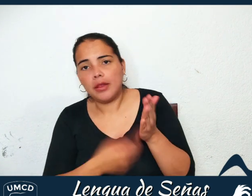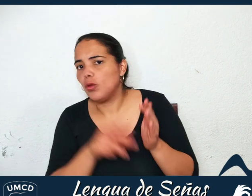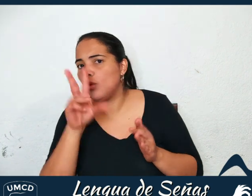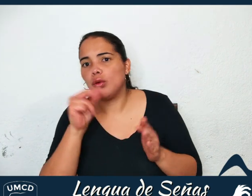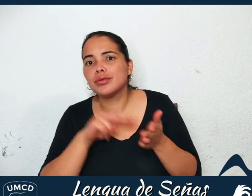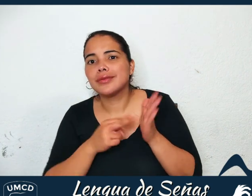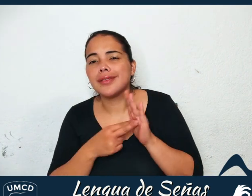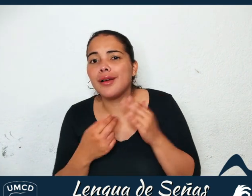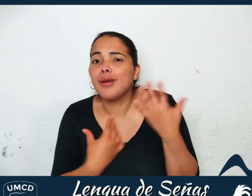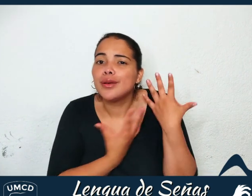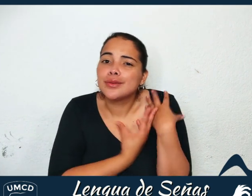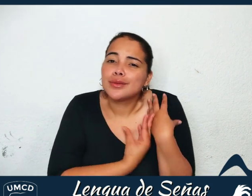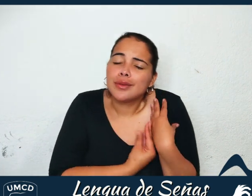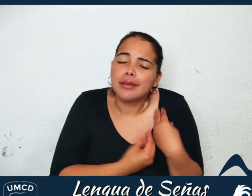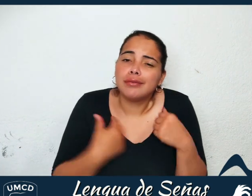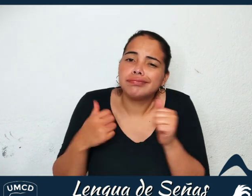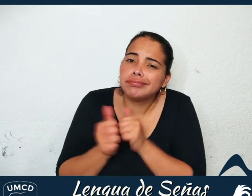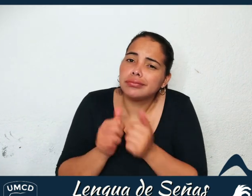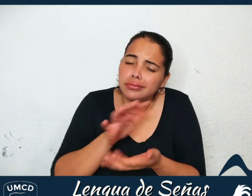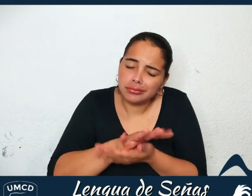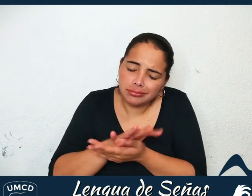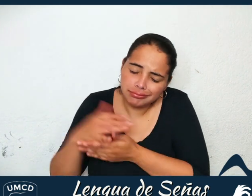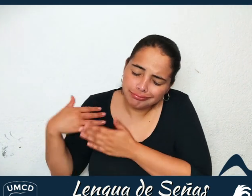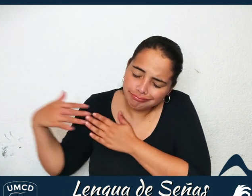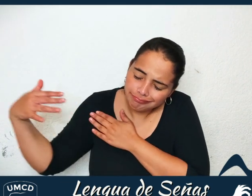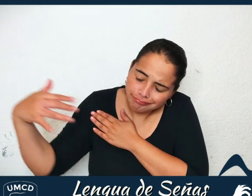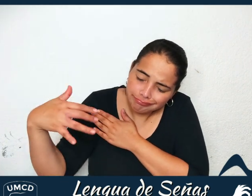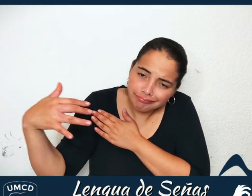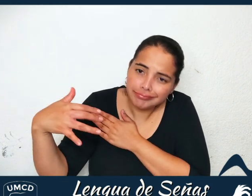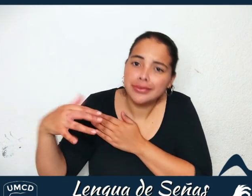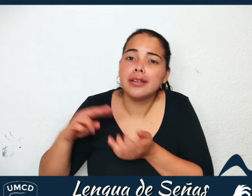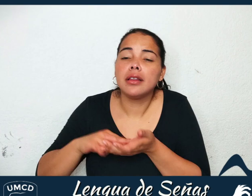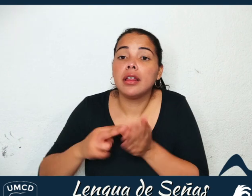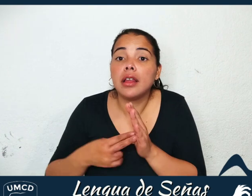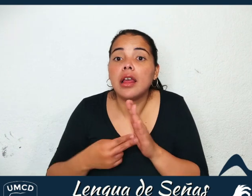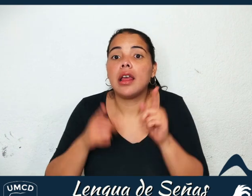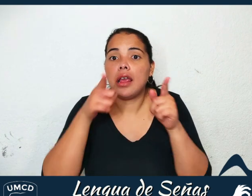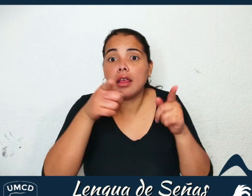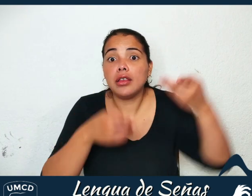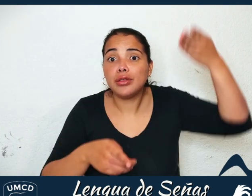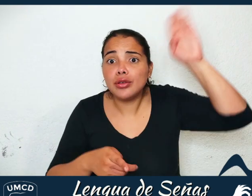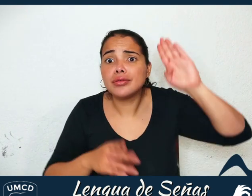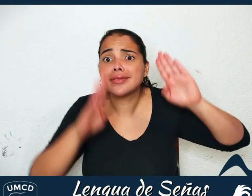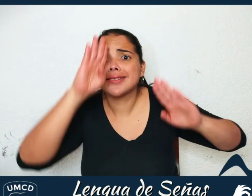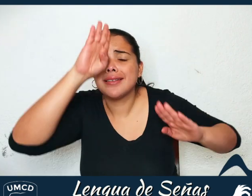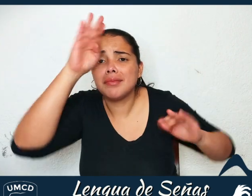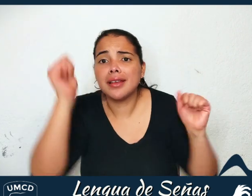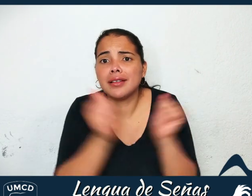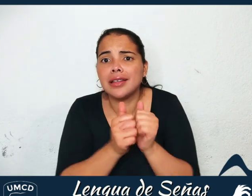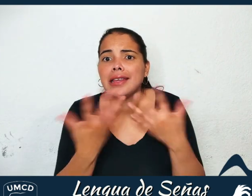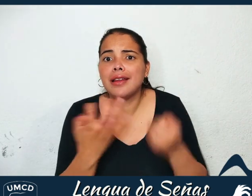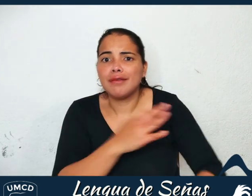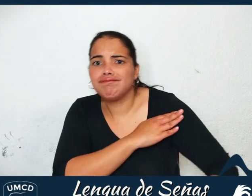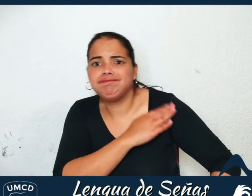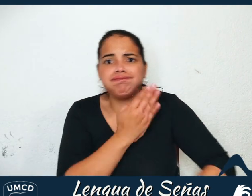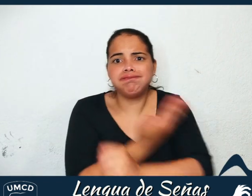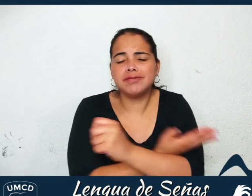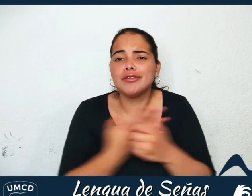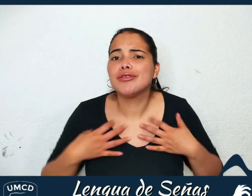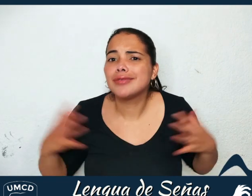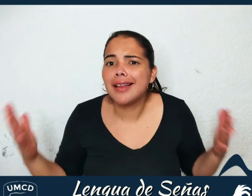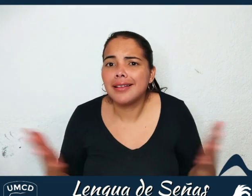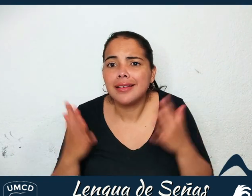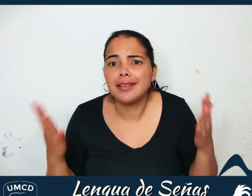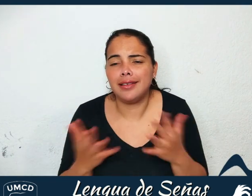de alentar. Y Dios es ese ser, es Él quien viene a nuestras vidas y nos fortalece,